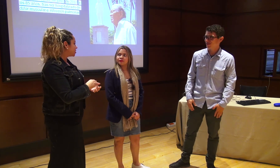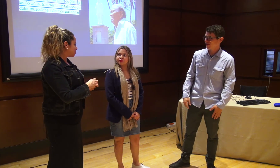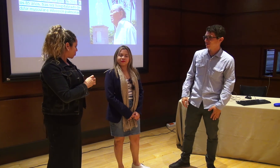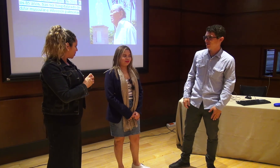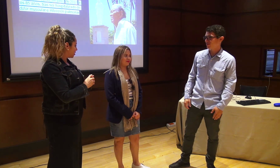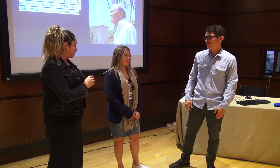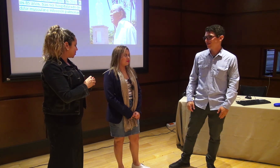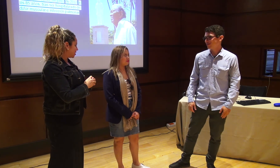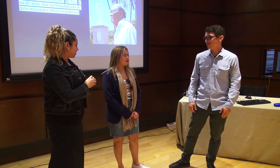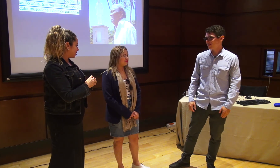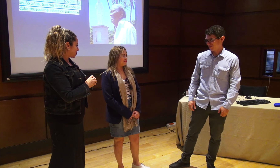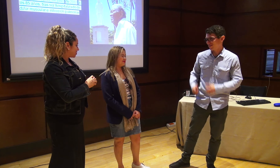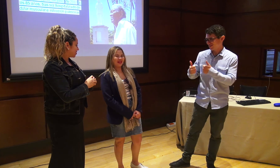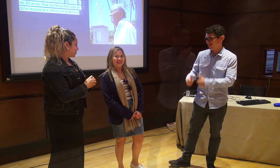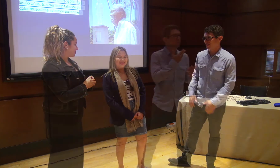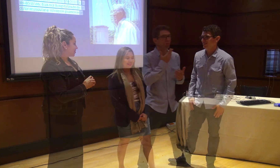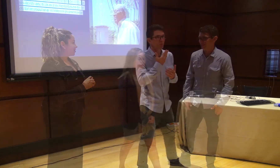por compartir la experiencia.